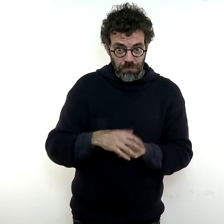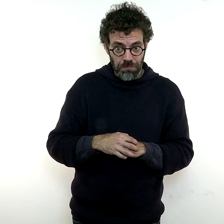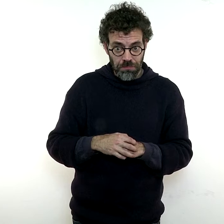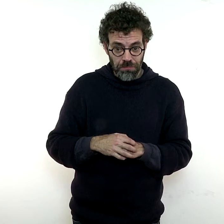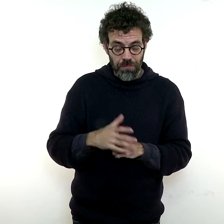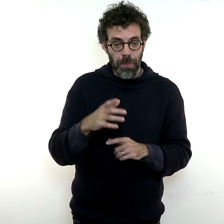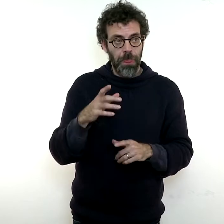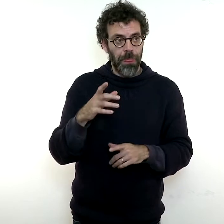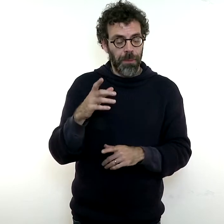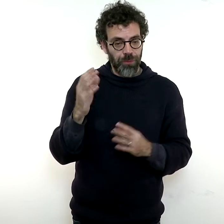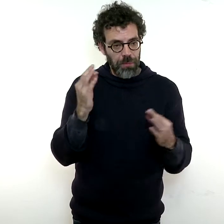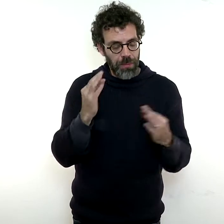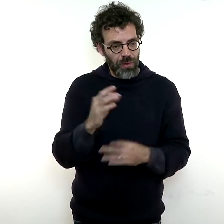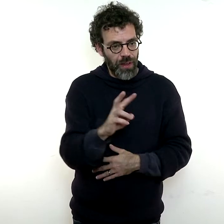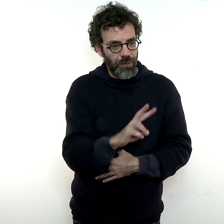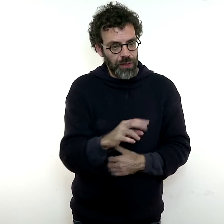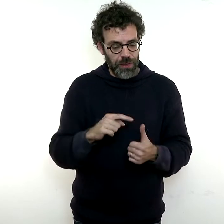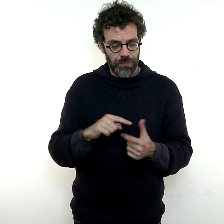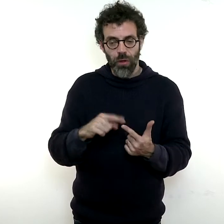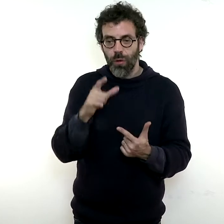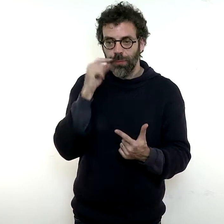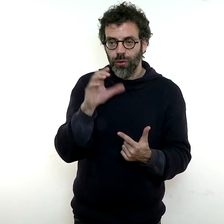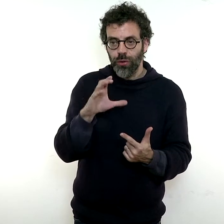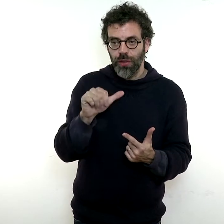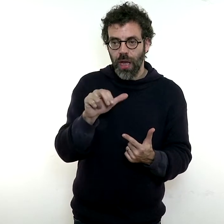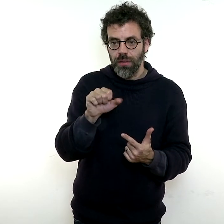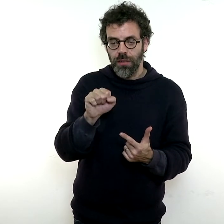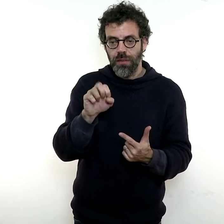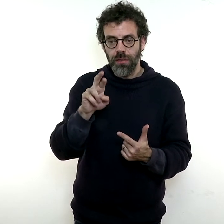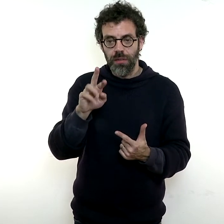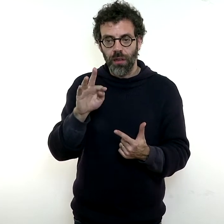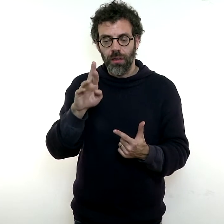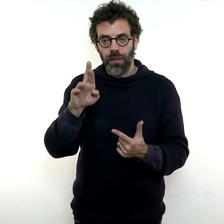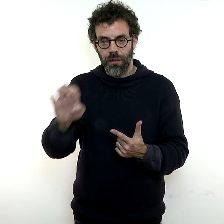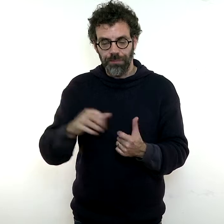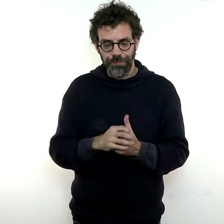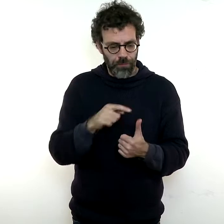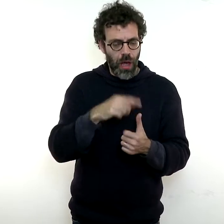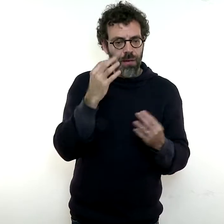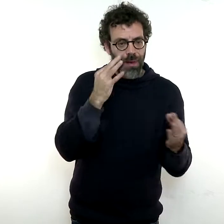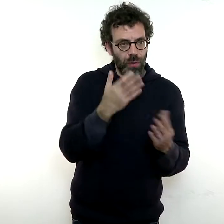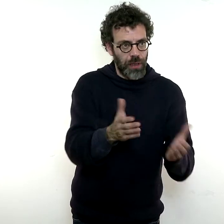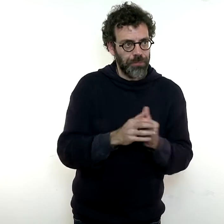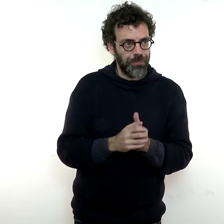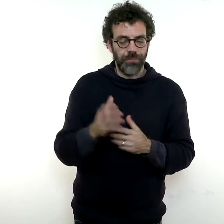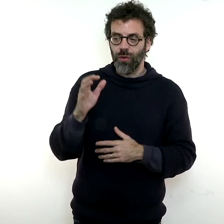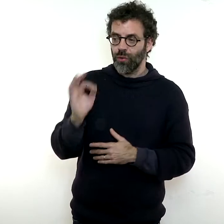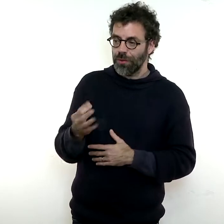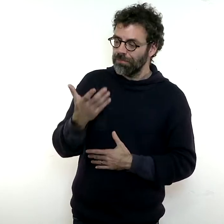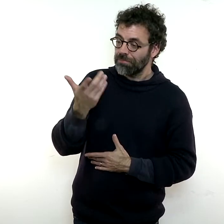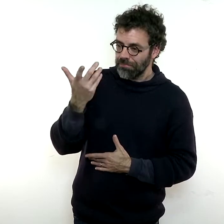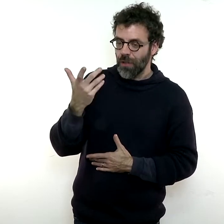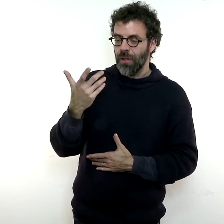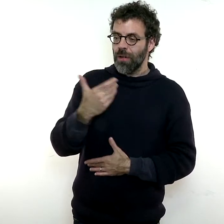Mademoiselle Botkin et Monsieur Castres. Mademoiselle Botkin. Oui, monsieur le maire, mes chers collègues, je